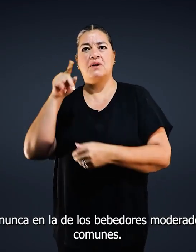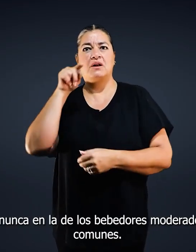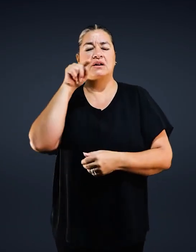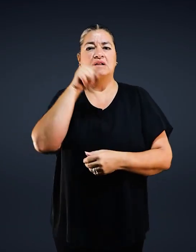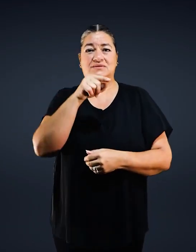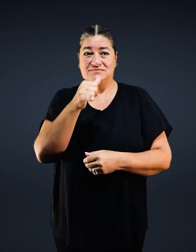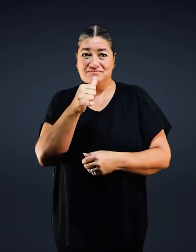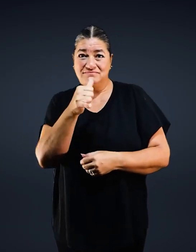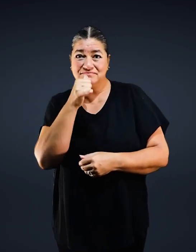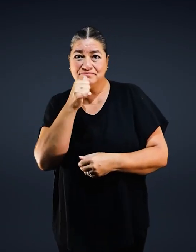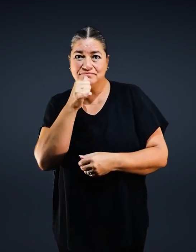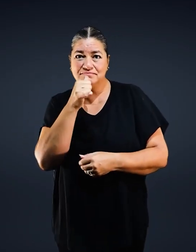comunes.